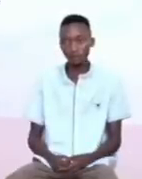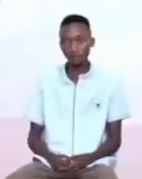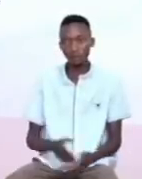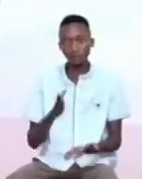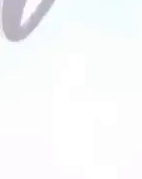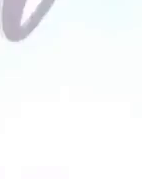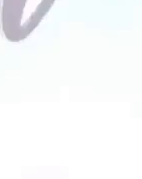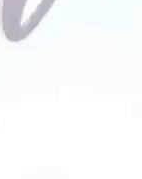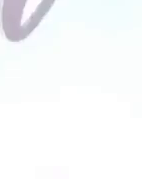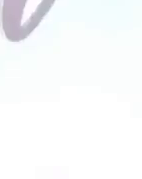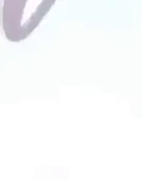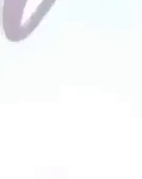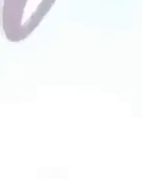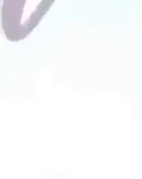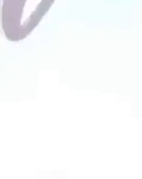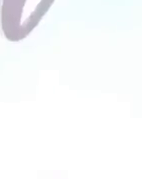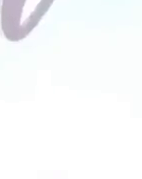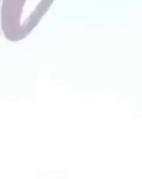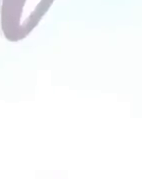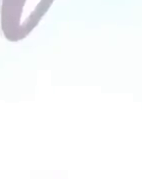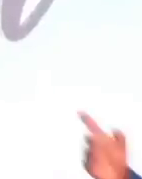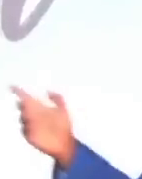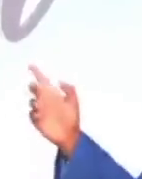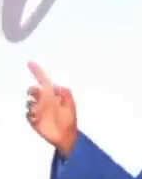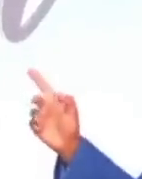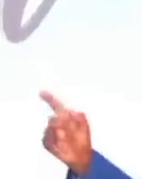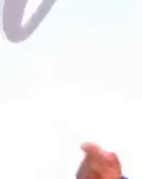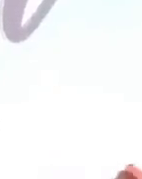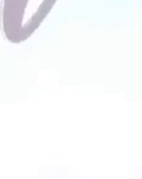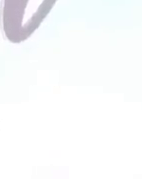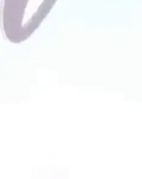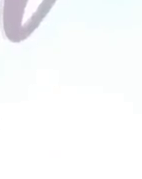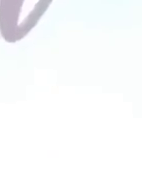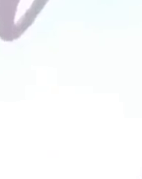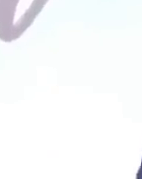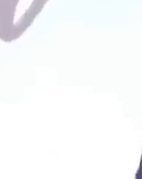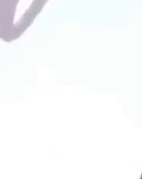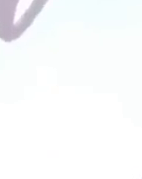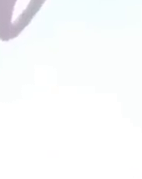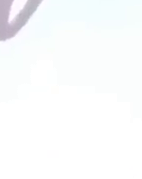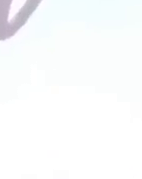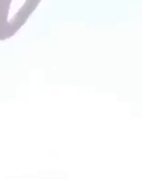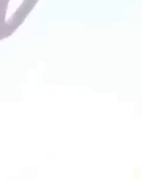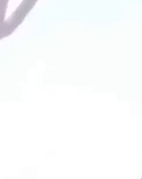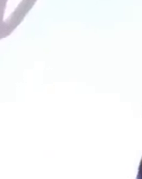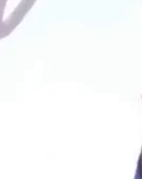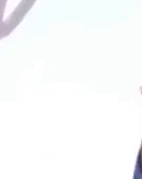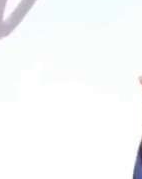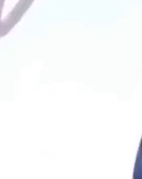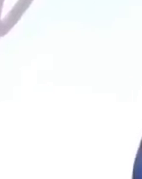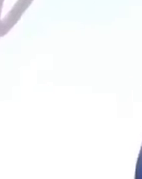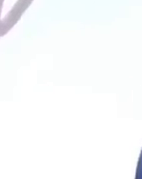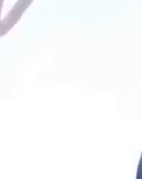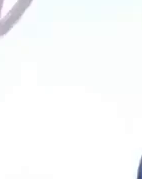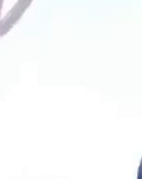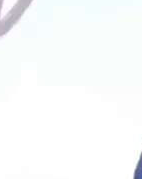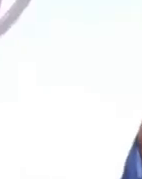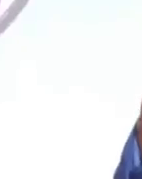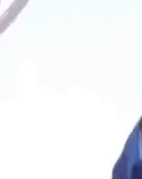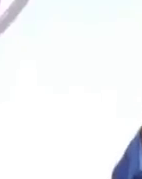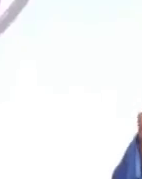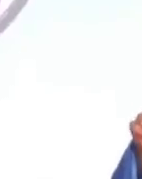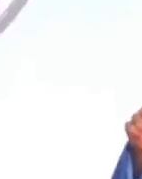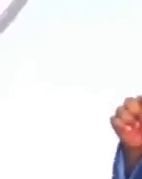Kabisa. Wametulia kabisa. Kwa nini inakuwa hivi? Ni kwa sababu kitendo cha kuwa na hekima kinakufanya